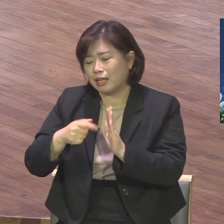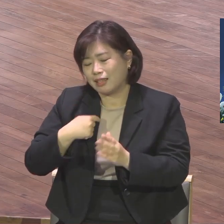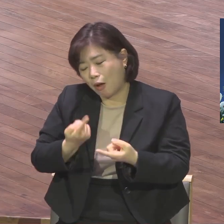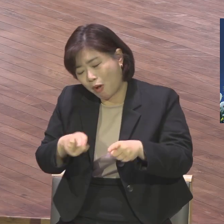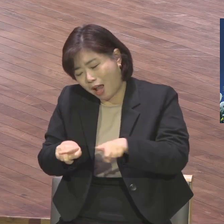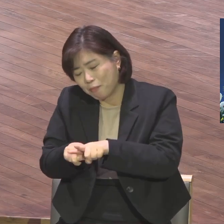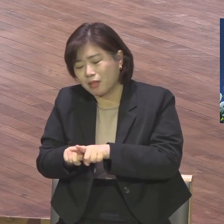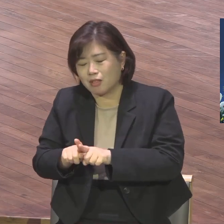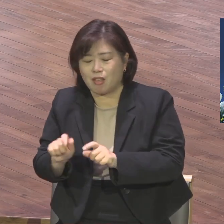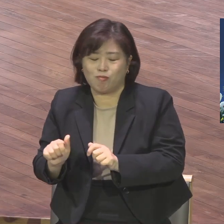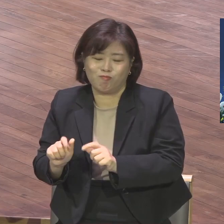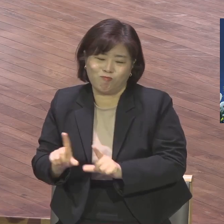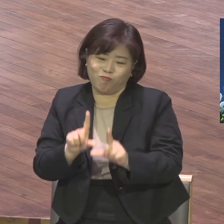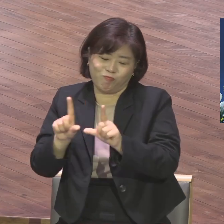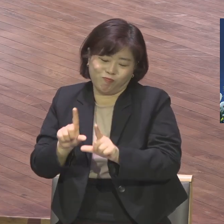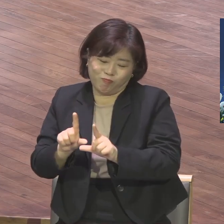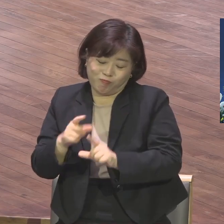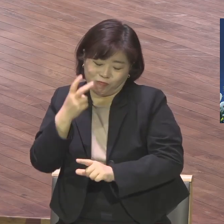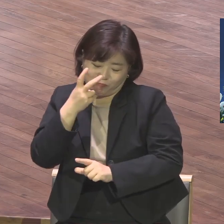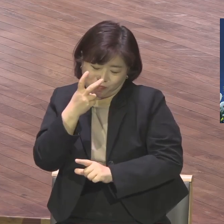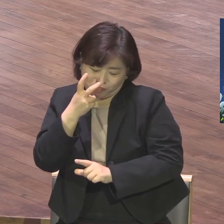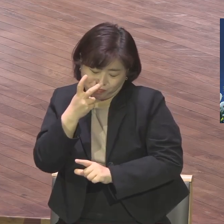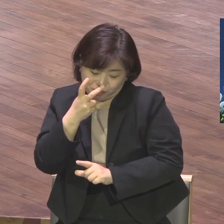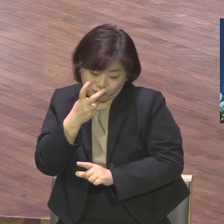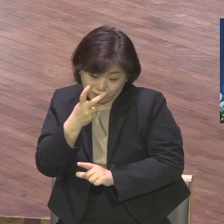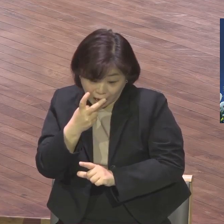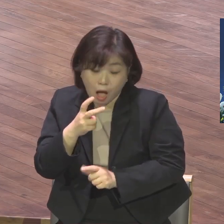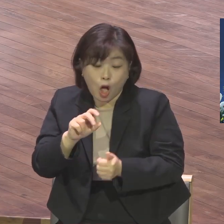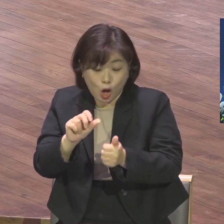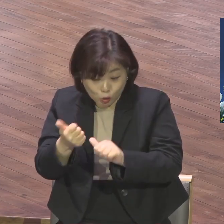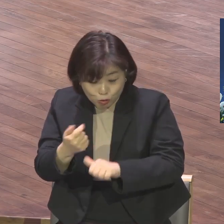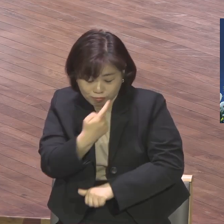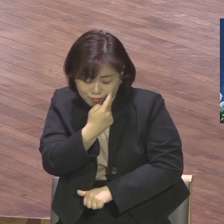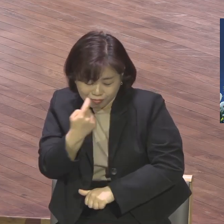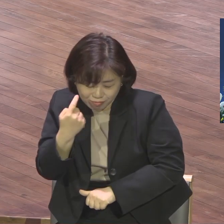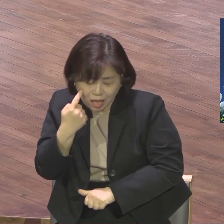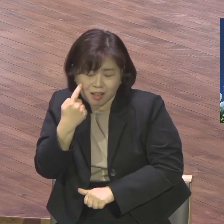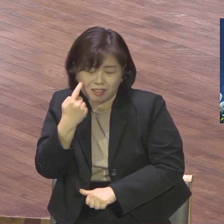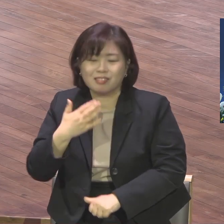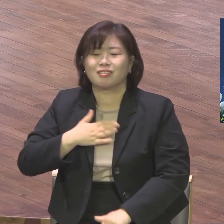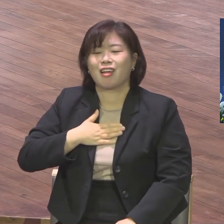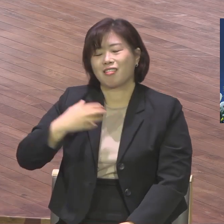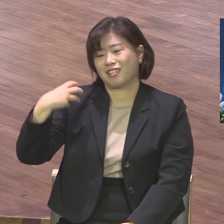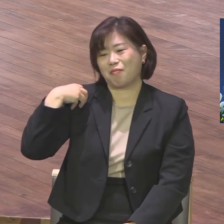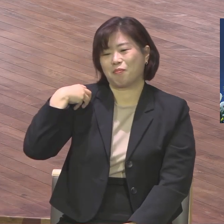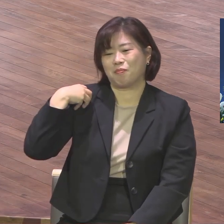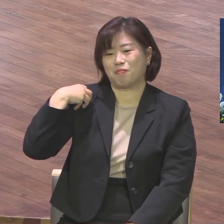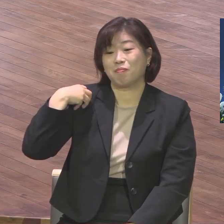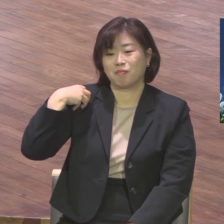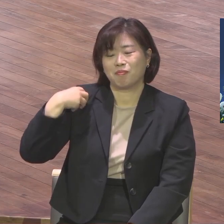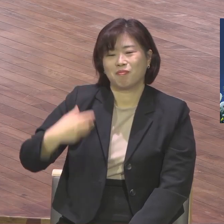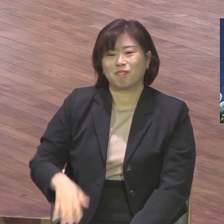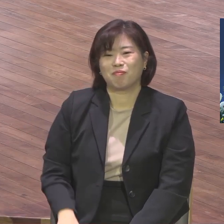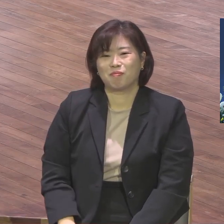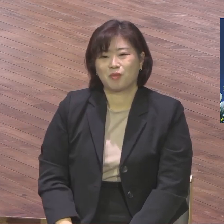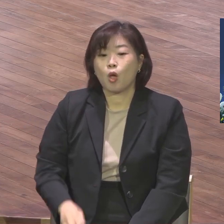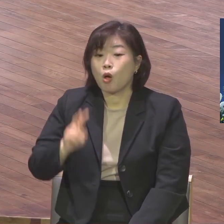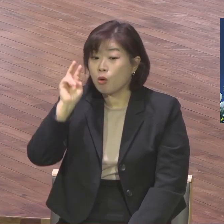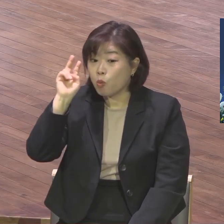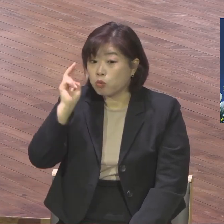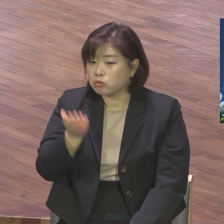주신다니까 믿으시길 바랍니다. 혹시라도 부모님의 마음을 섭섭하게 하고 안타깝게